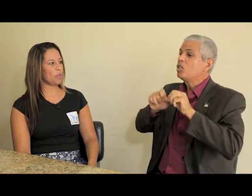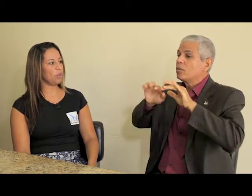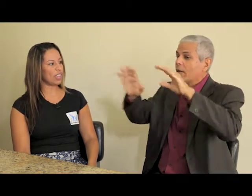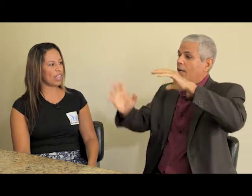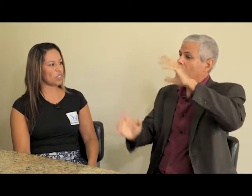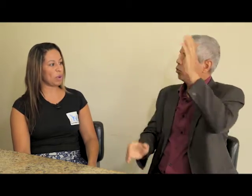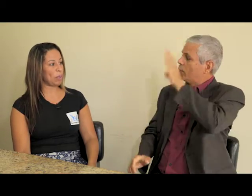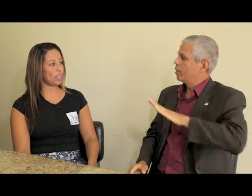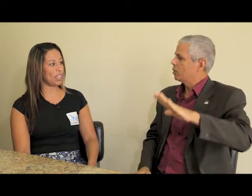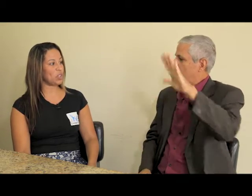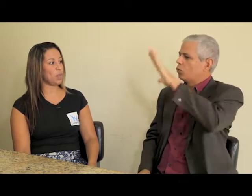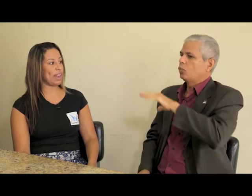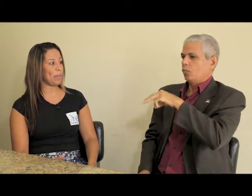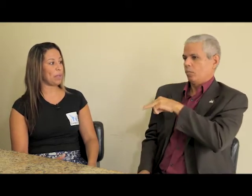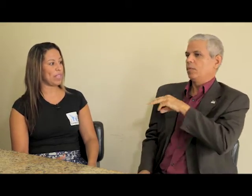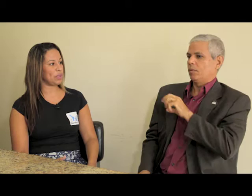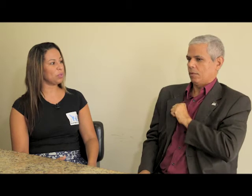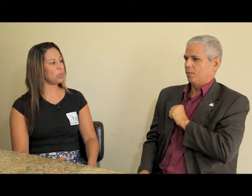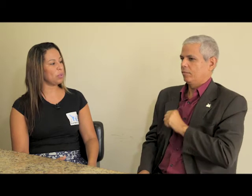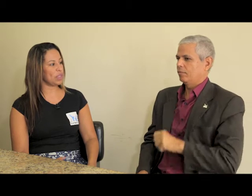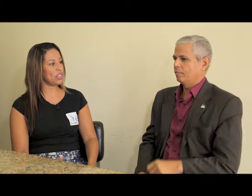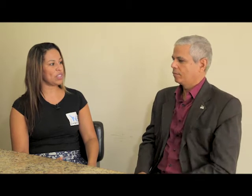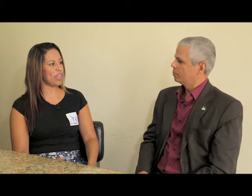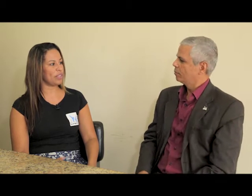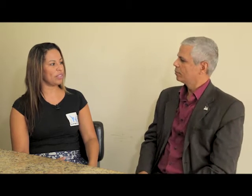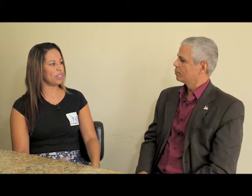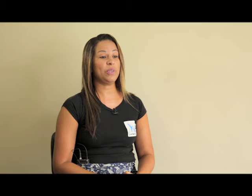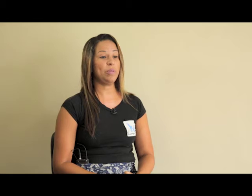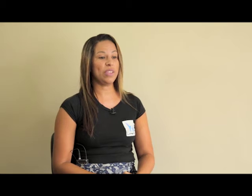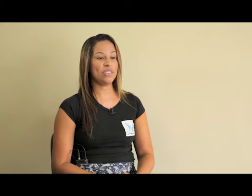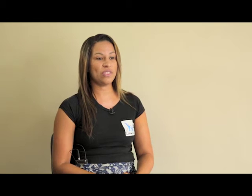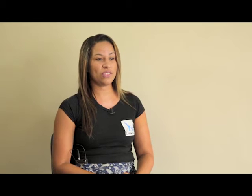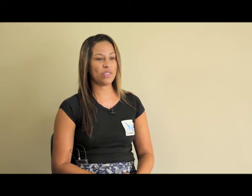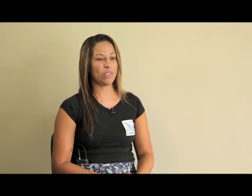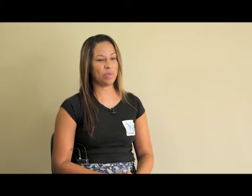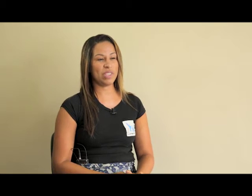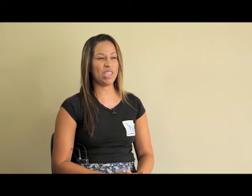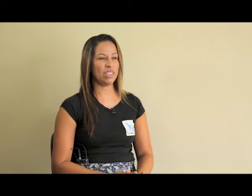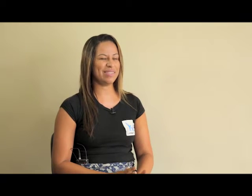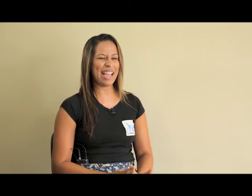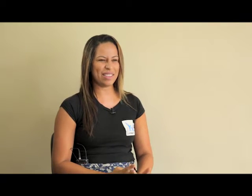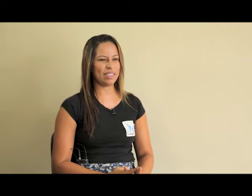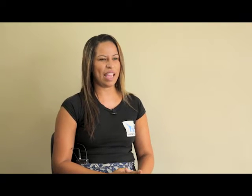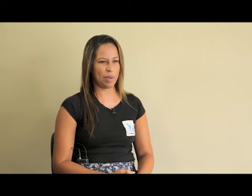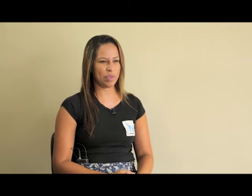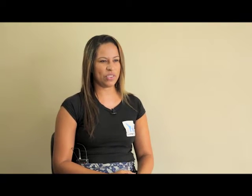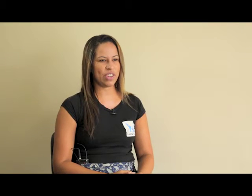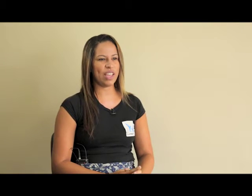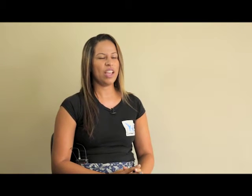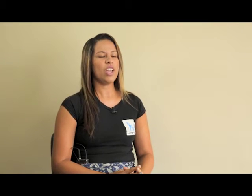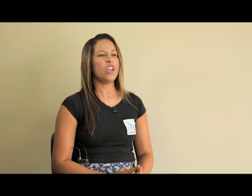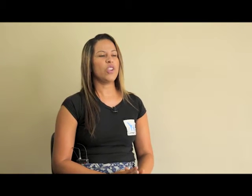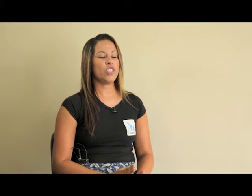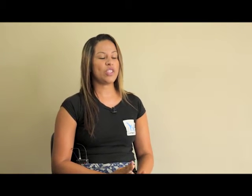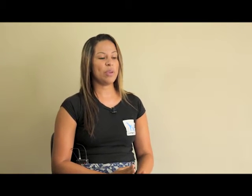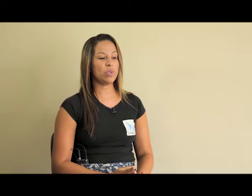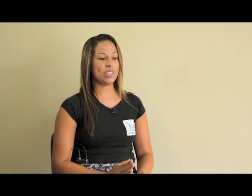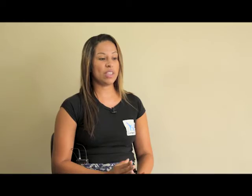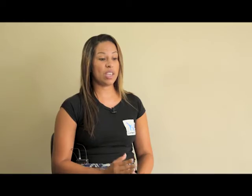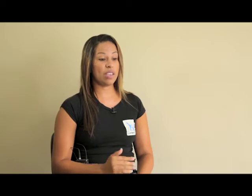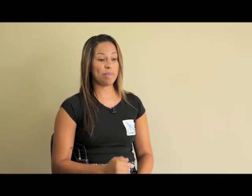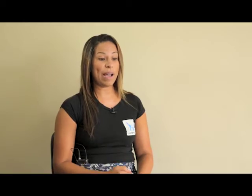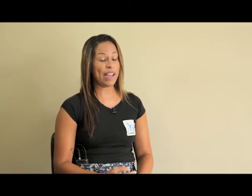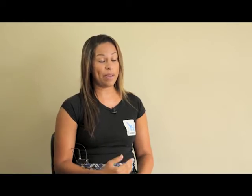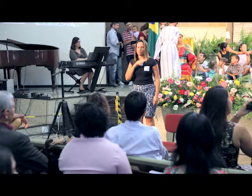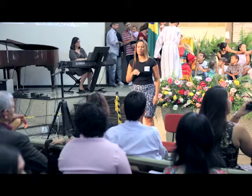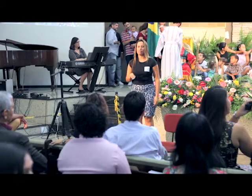pessoas que tenham vontade, para poder espalhar para o Brasil todo o ministério. Atualmente nós somos em 10 intérpretes, né? Nós temos,